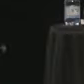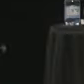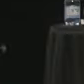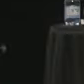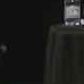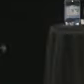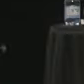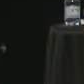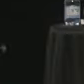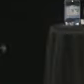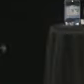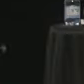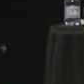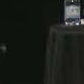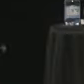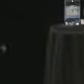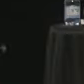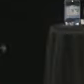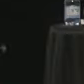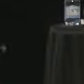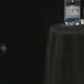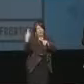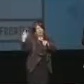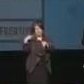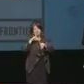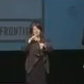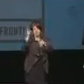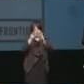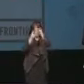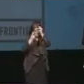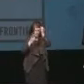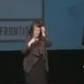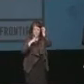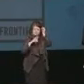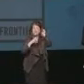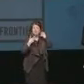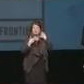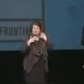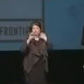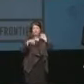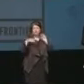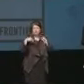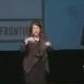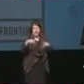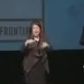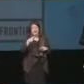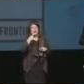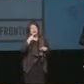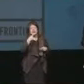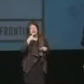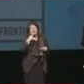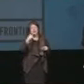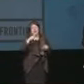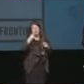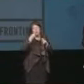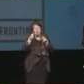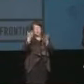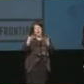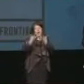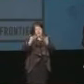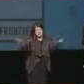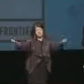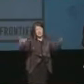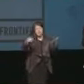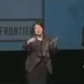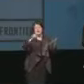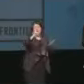annunciarla già l'altra volta ma non l'avevamo fatto in tempo e ci sono qui i loro rappresentanti che saluto ci sarà uno spazio molto importante curato da Action